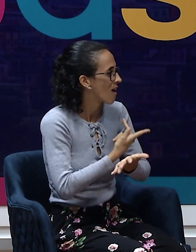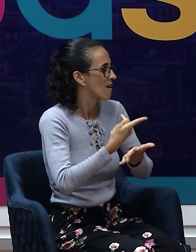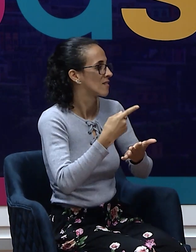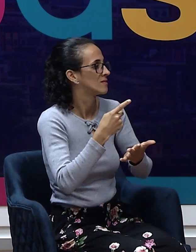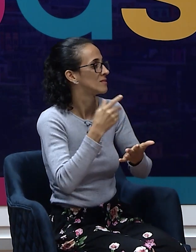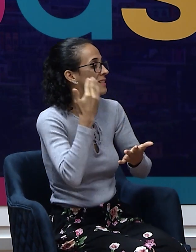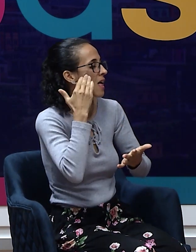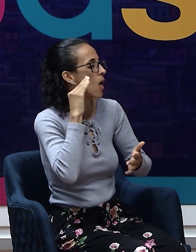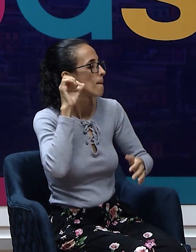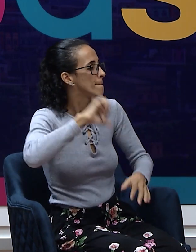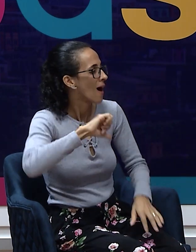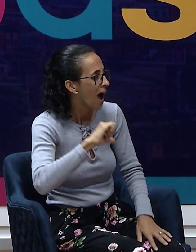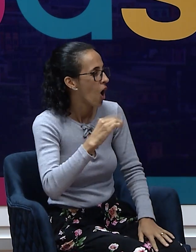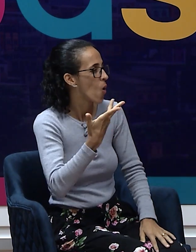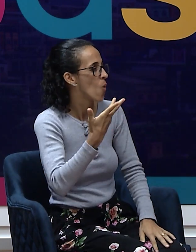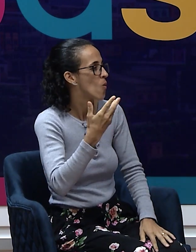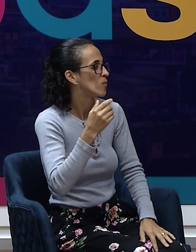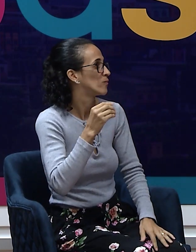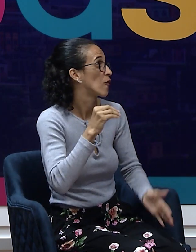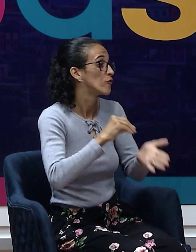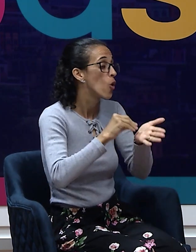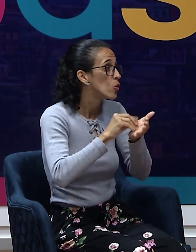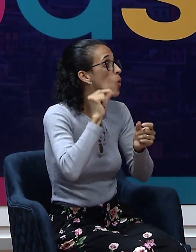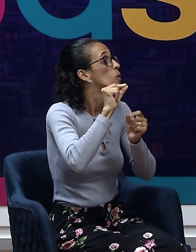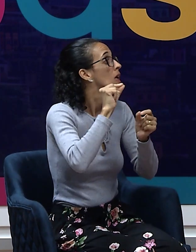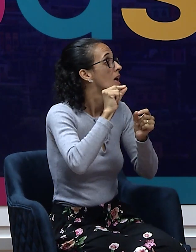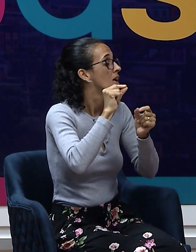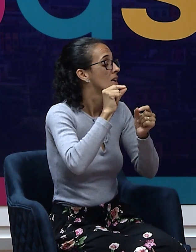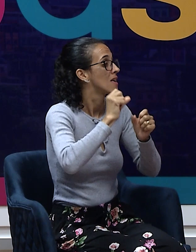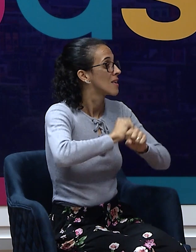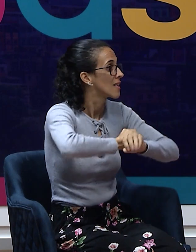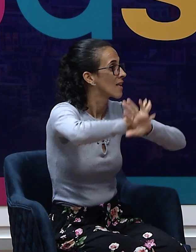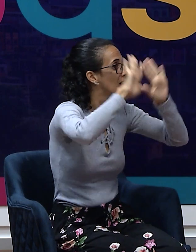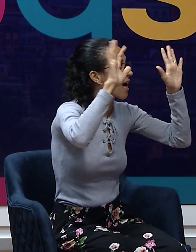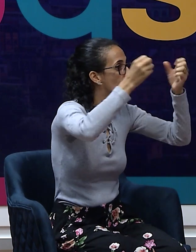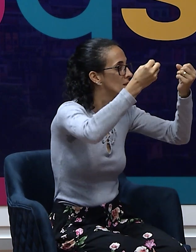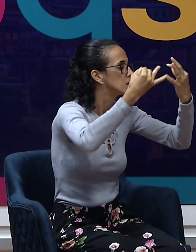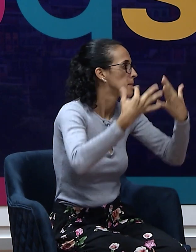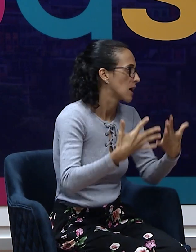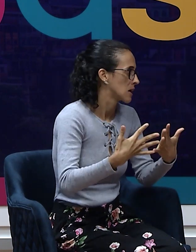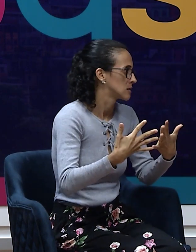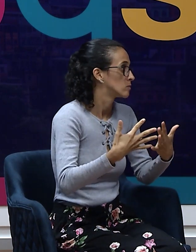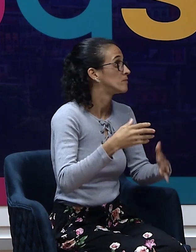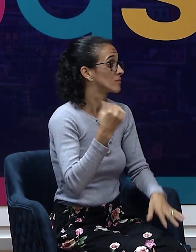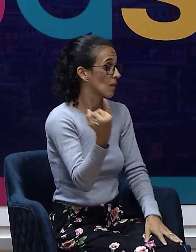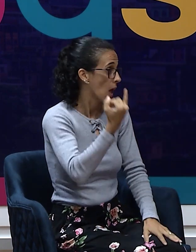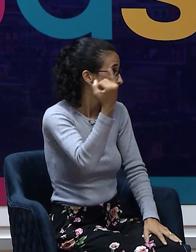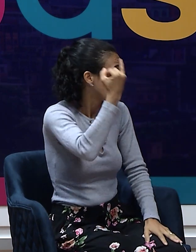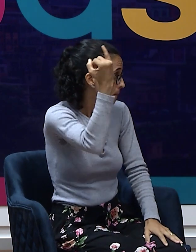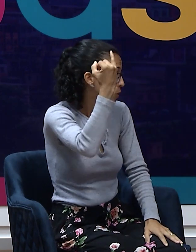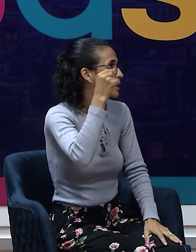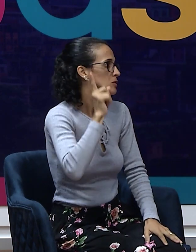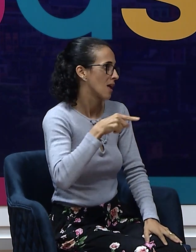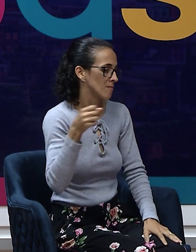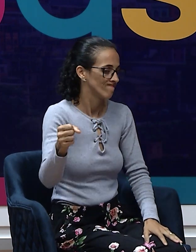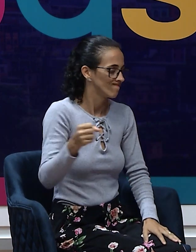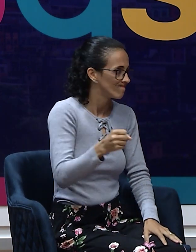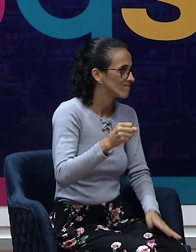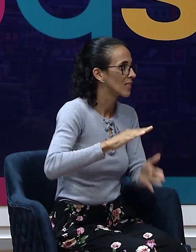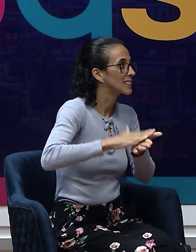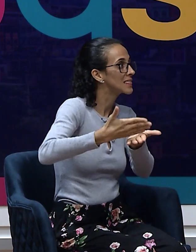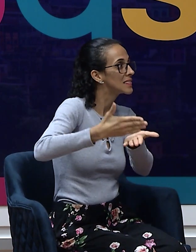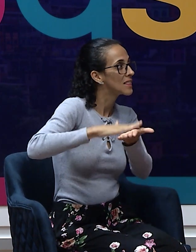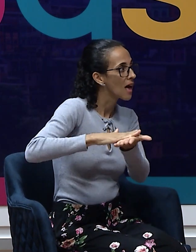ele quer explicar algum fato, um acontecimento, uma sensação, algum ocorrido dentro da empresa. É muito difícil ter